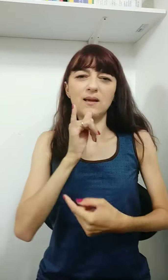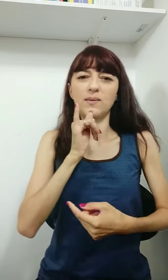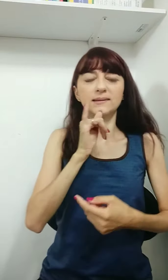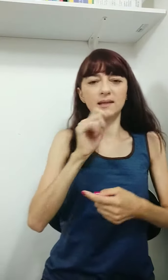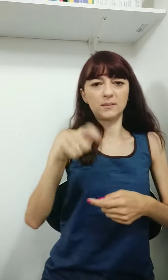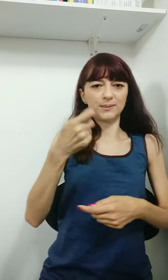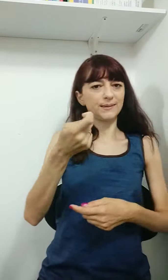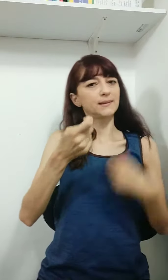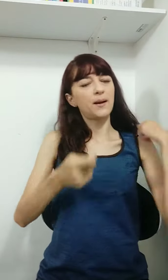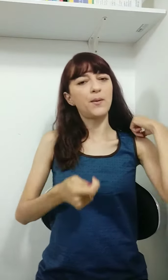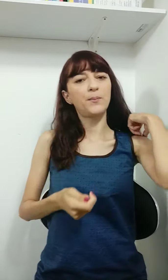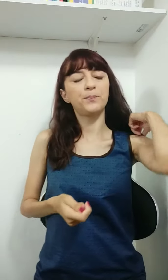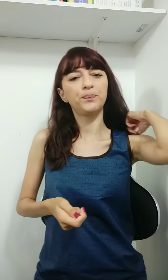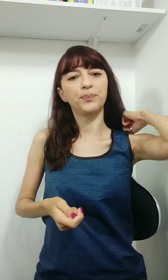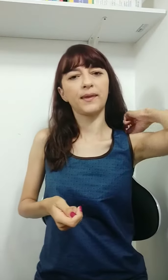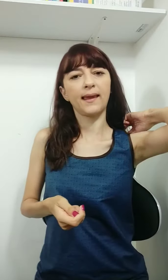Agora eu vou dar um exemplo para vocês.